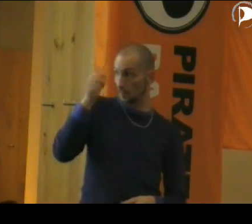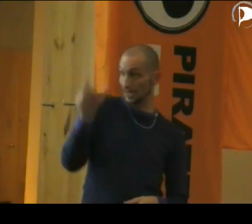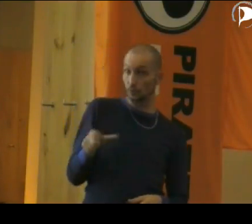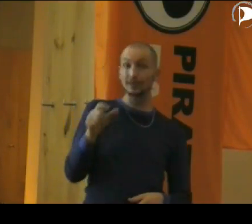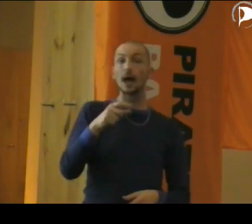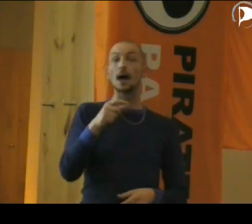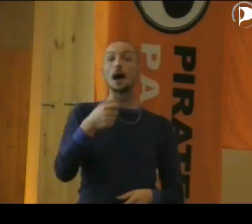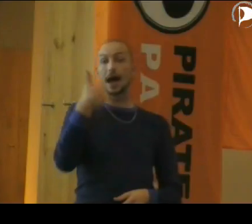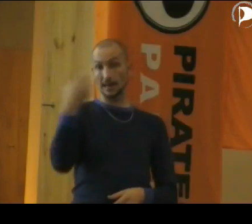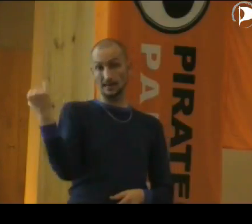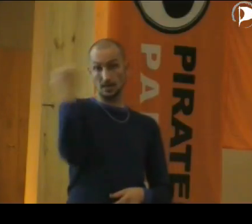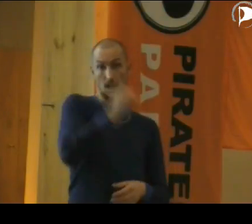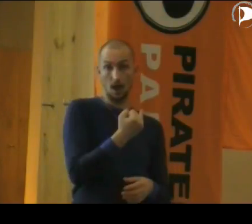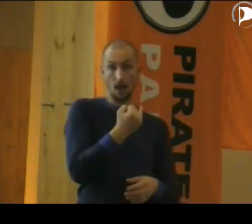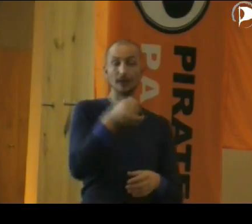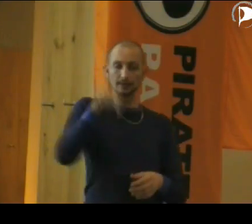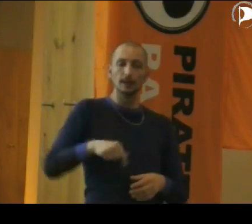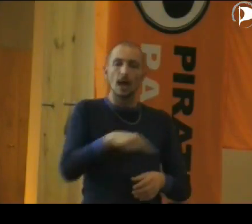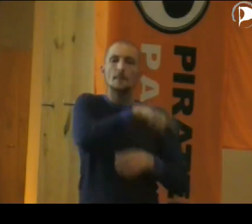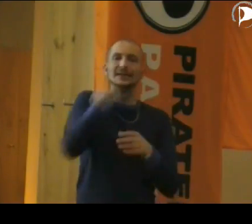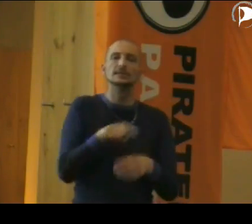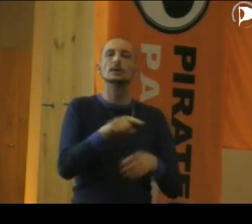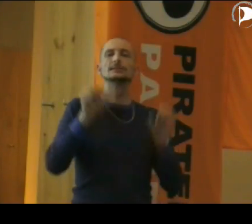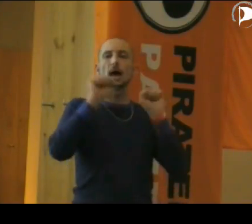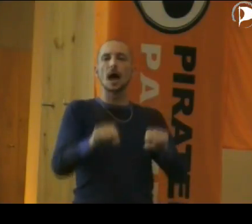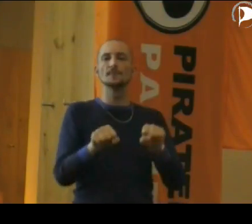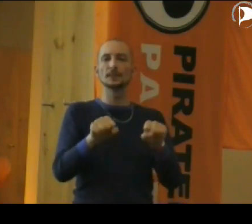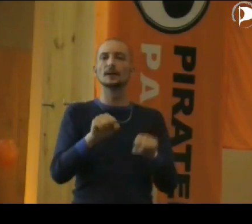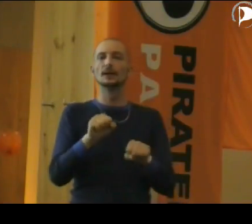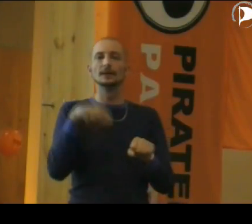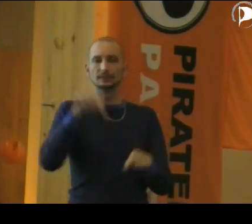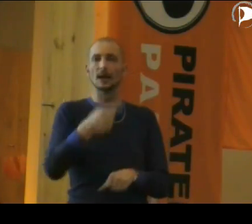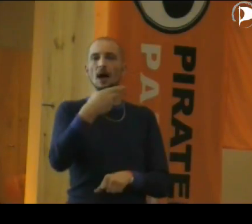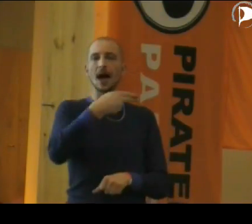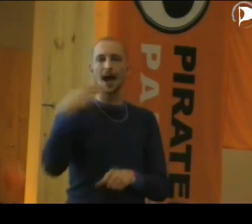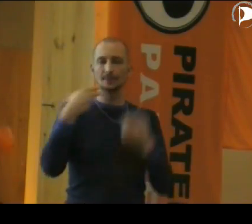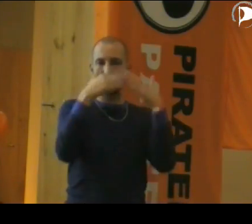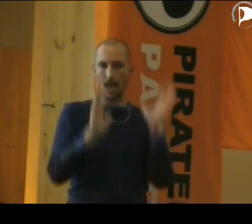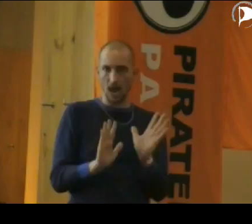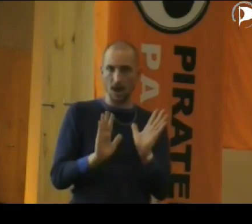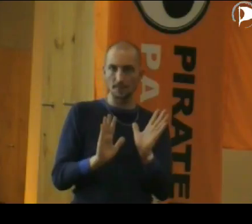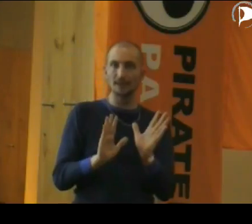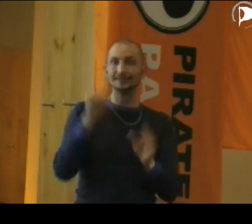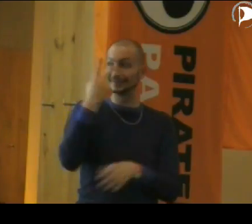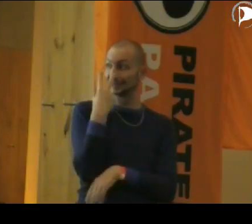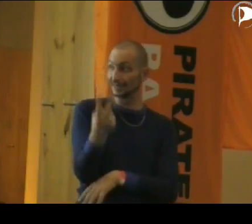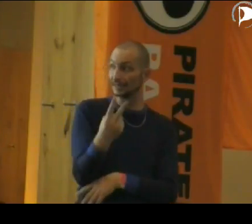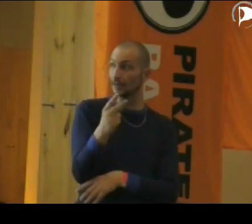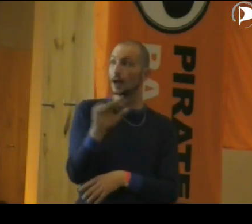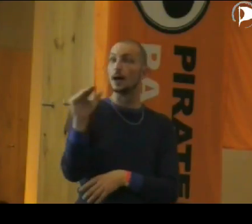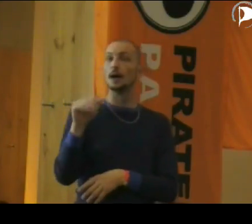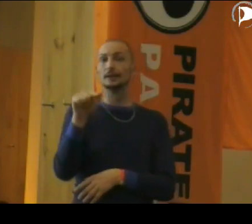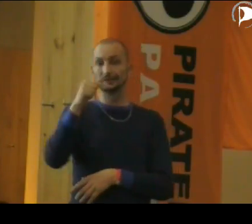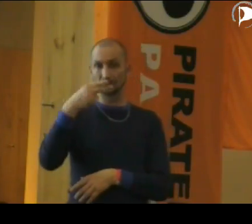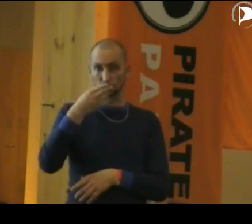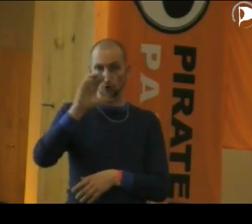eigentlichen amtszeit im bezirksvorstand den außerhalb von hans gesehen oder von hier kommt thomas dazu mit den handpuppen klar ist auch